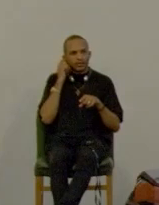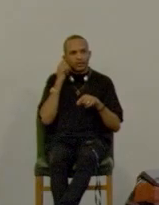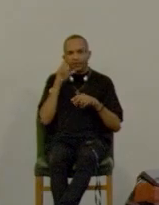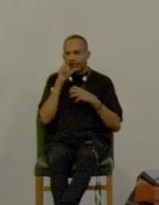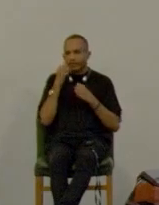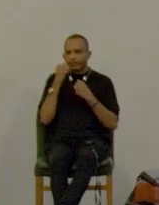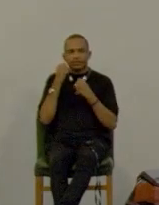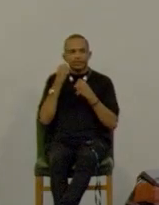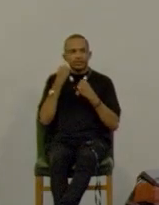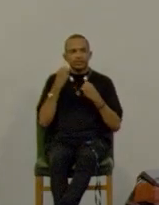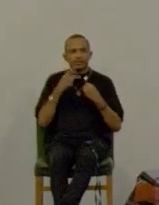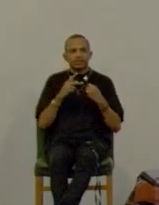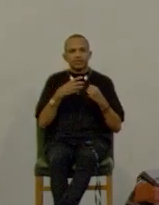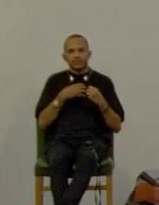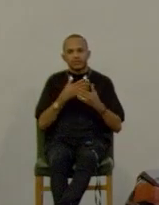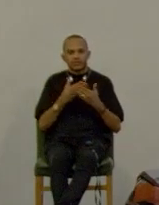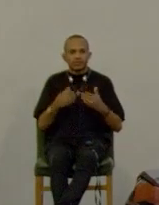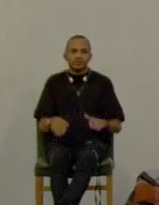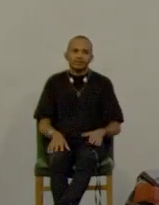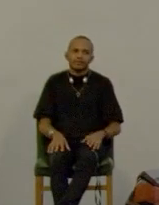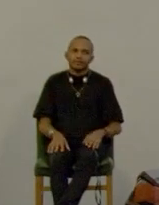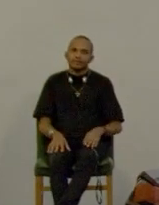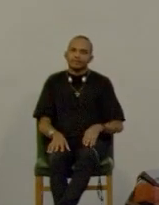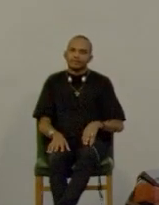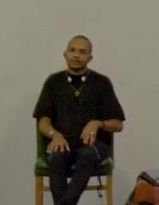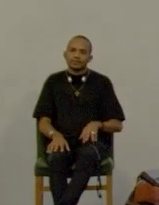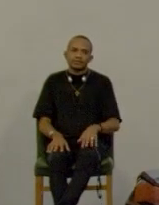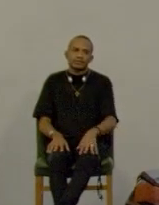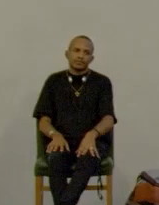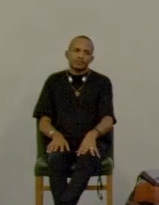surgiu muito também na fala de vocês.